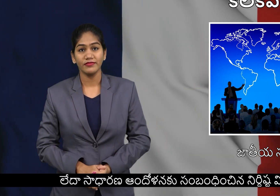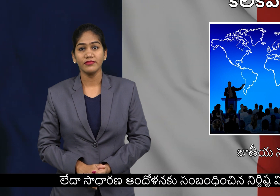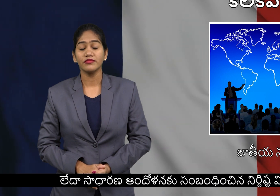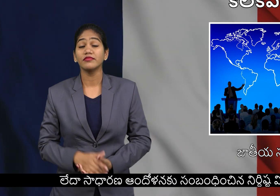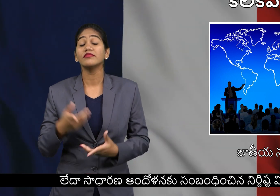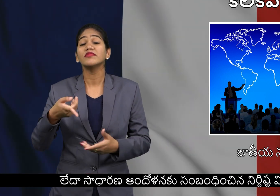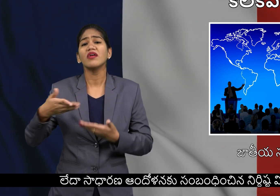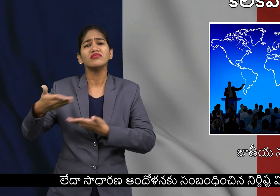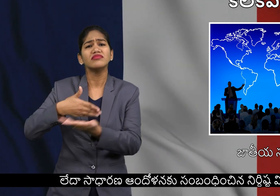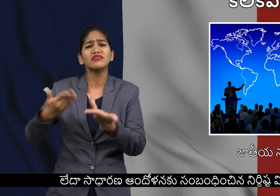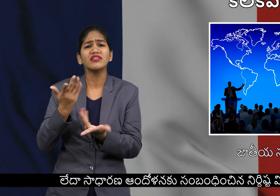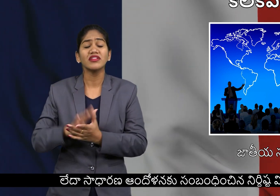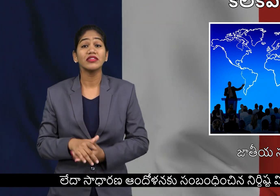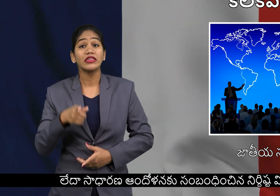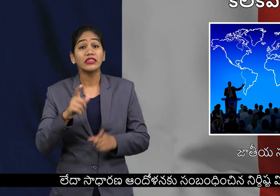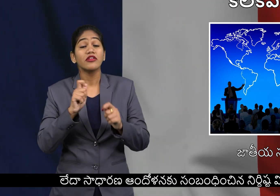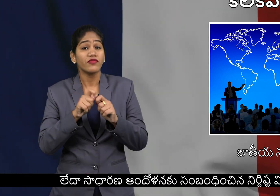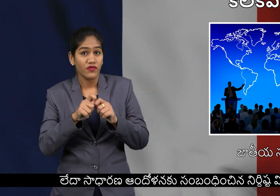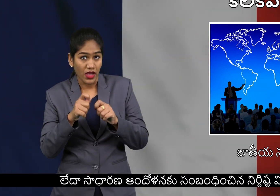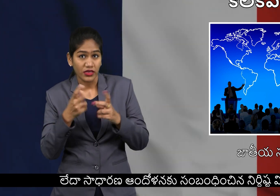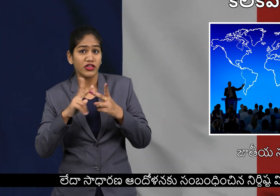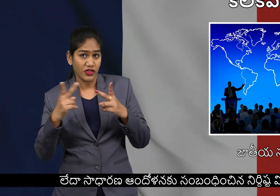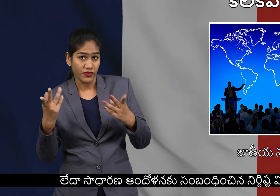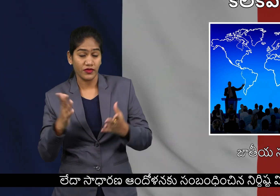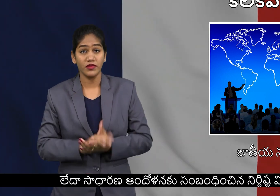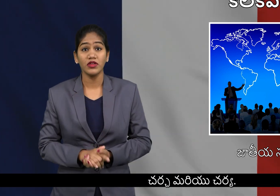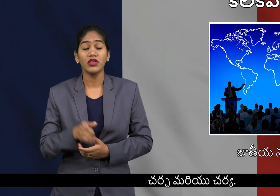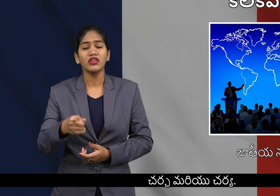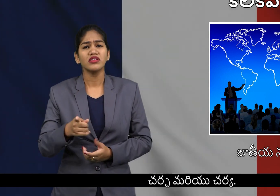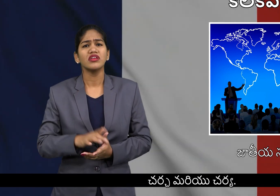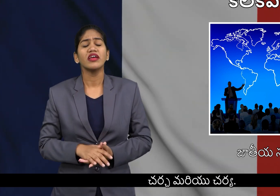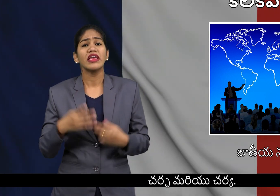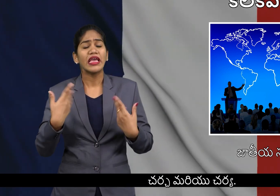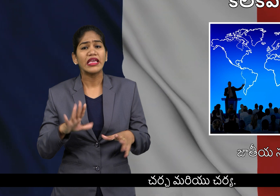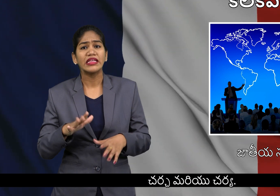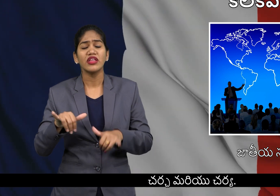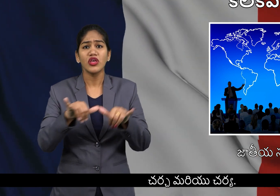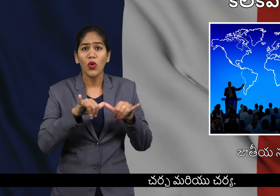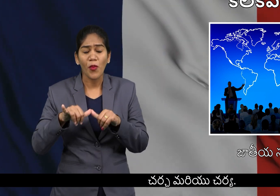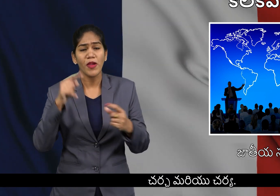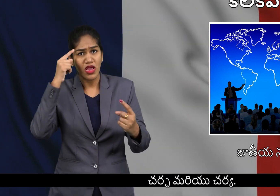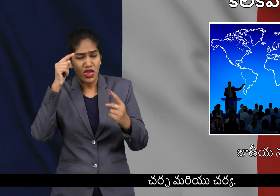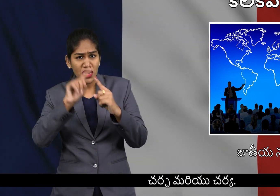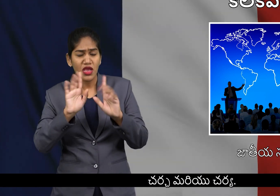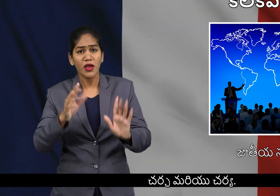లేదా సాధారణ ఆందోళనకు సంబంధించిన నిర్దిష్ట విషయాలపై చర్చ మరియు చర్య.